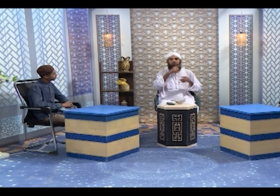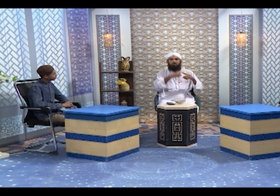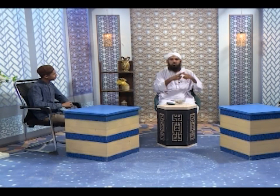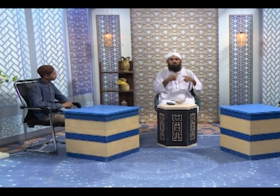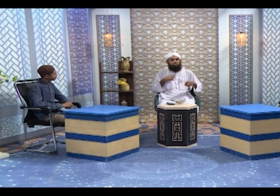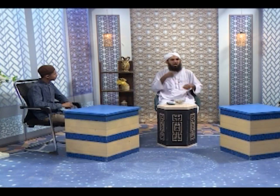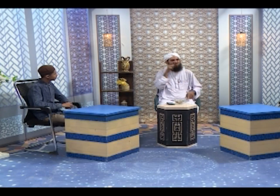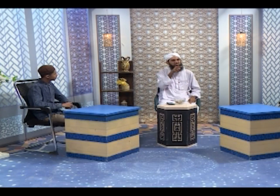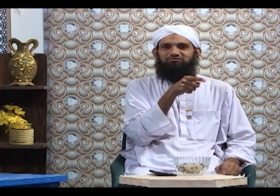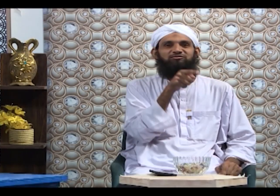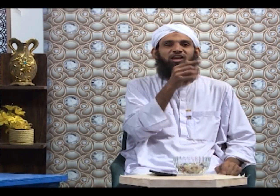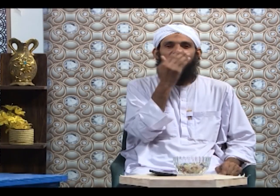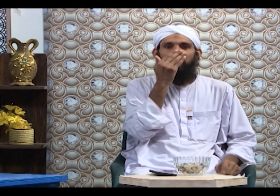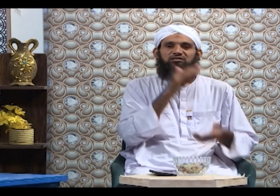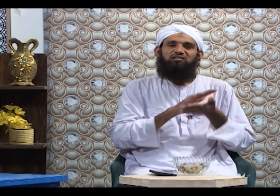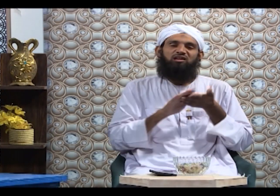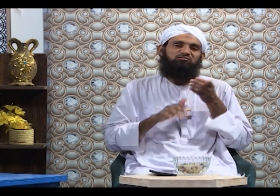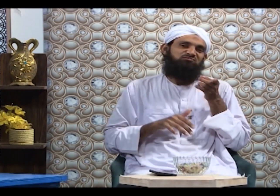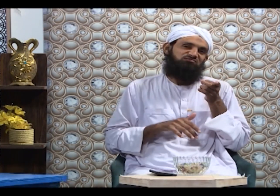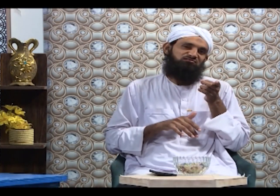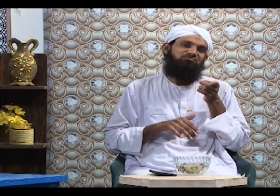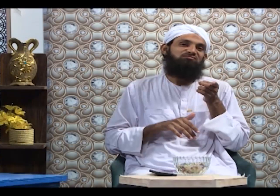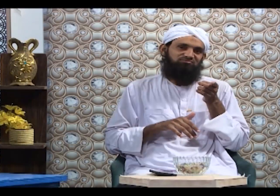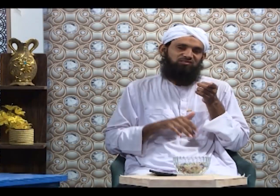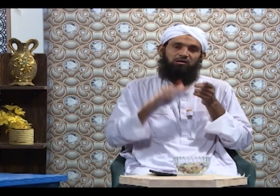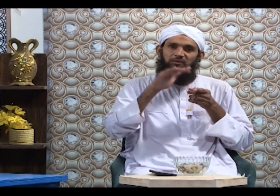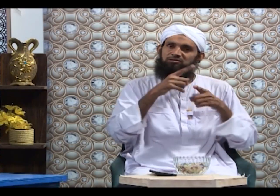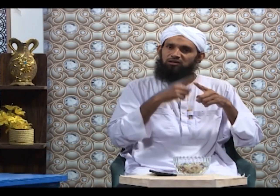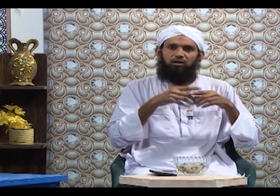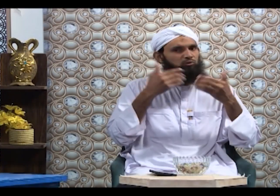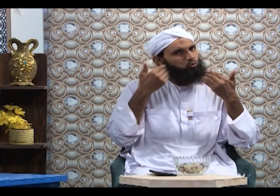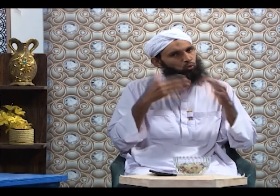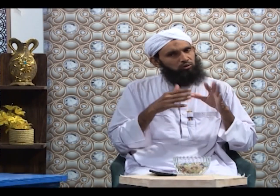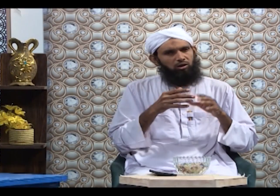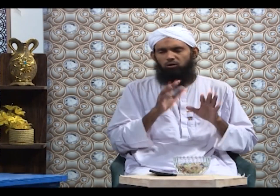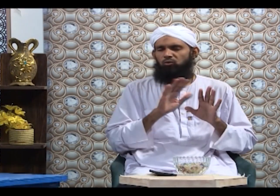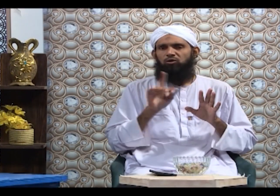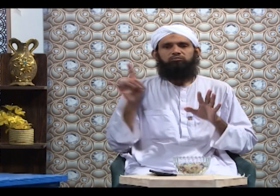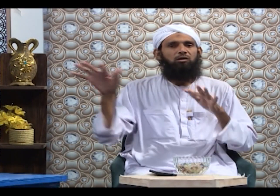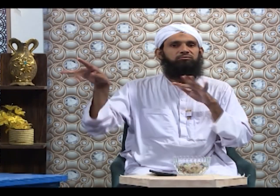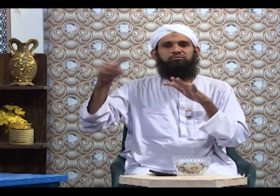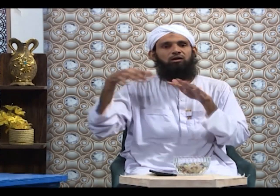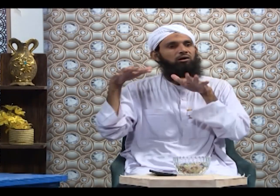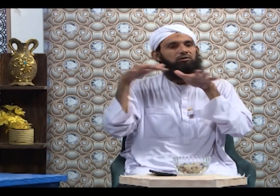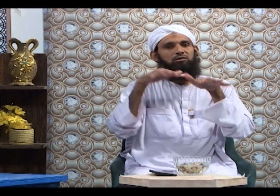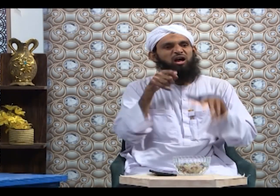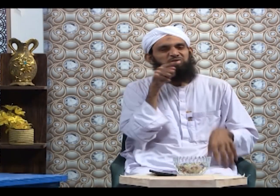احتیاط یہ بھی کیجیے کہ ان کی غلطی پر سمجھاتے وقت سب کے سامنے بلند آواز سے سمجھانے، ڈانٹنے یا جھڑکنے سے